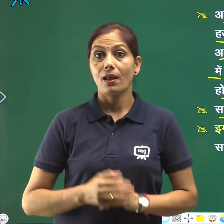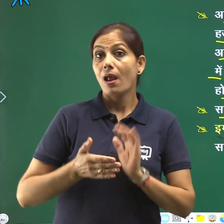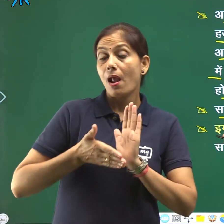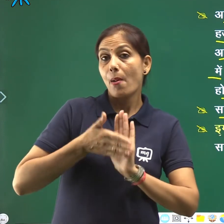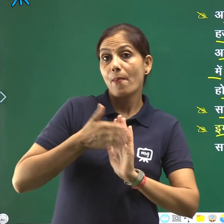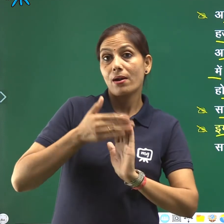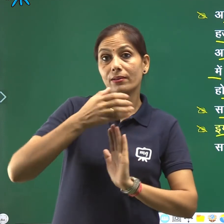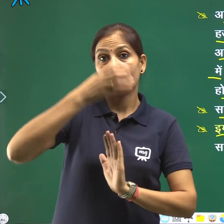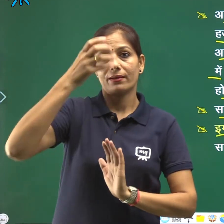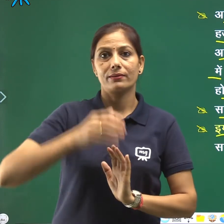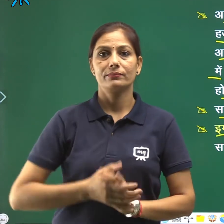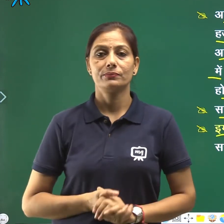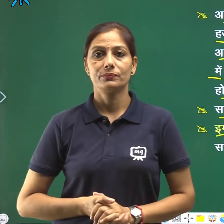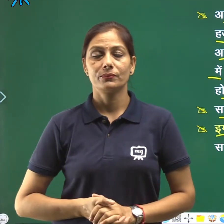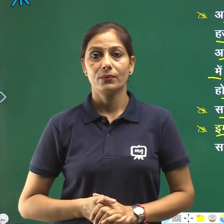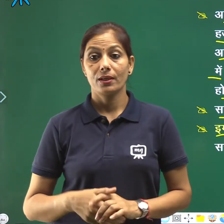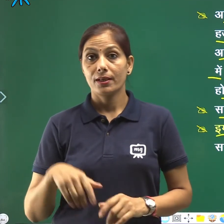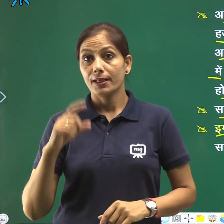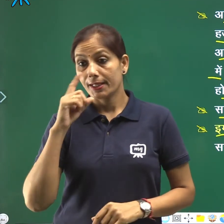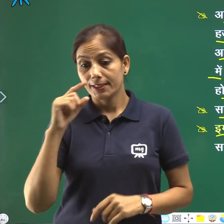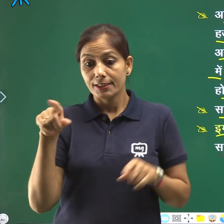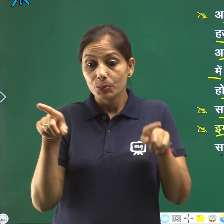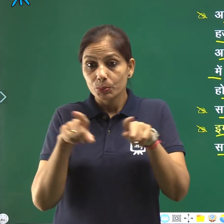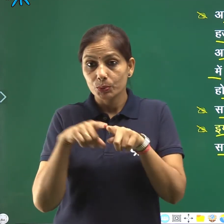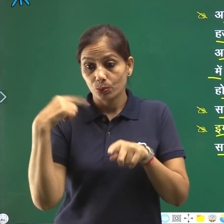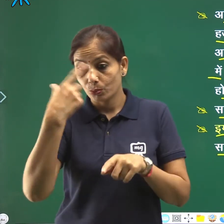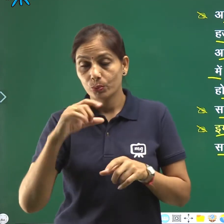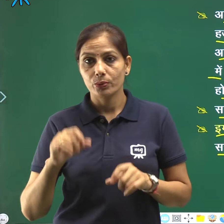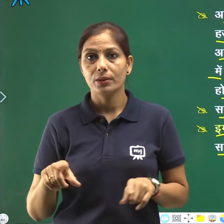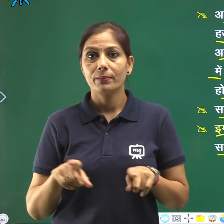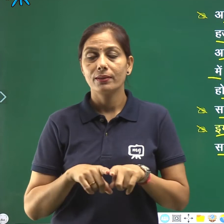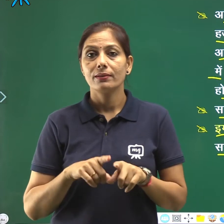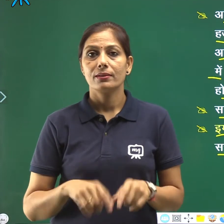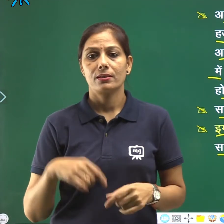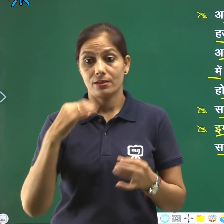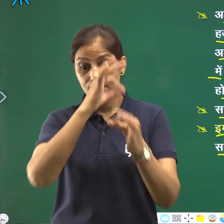इमारतें सुंदरियों की भांति सज गई।